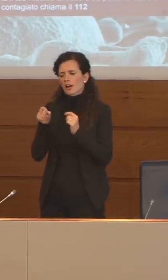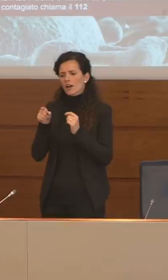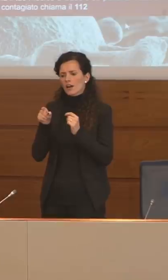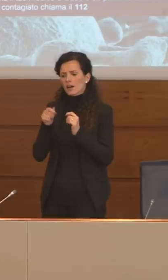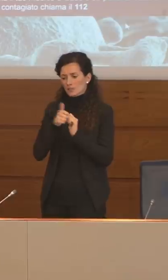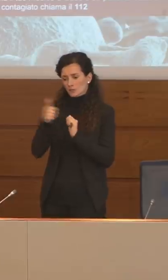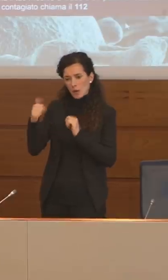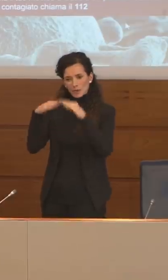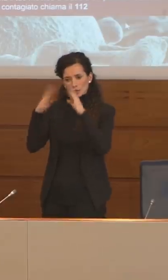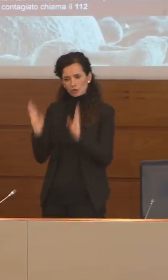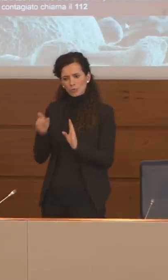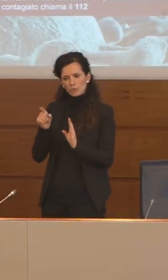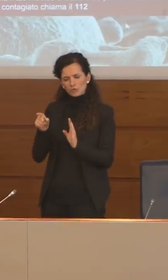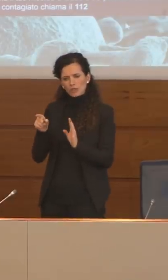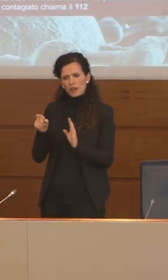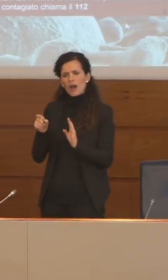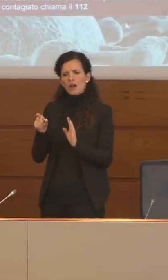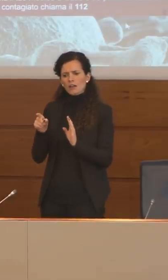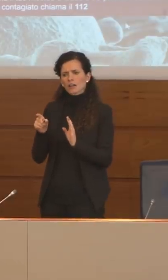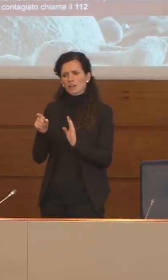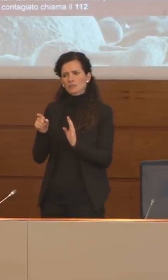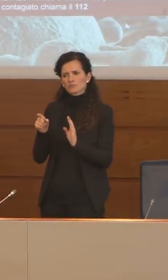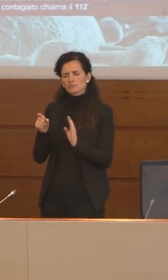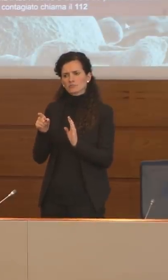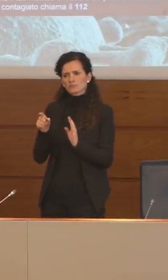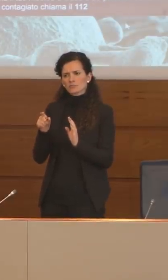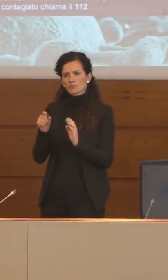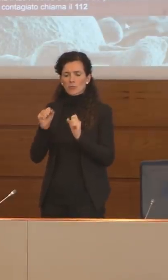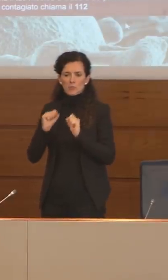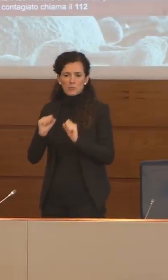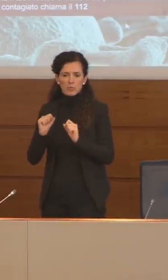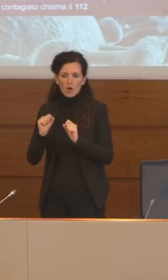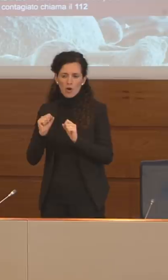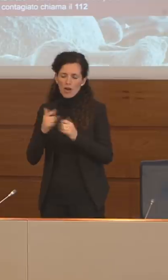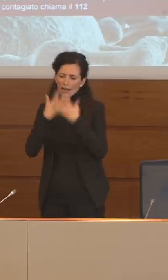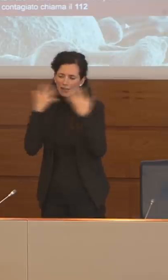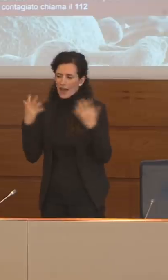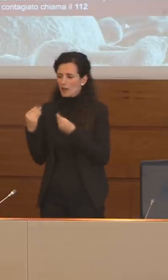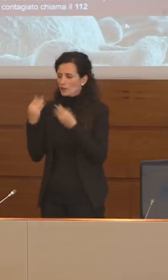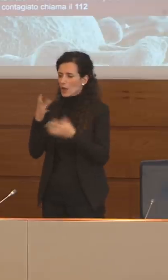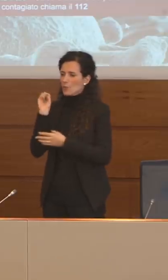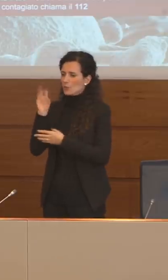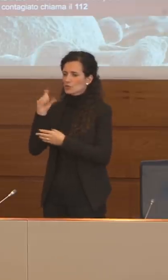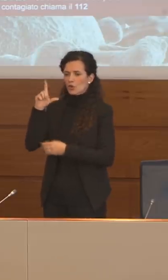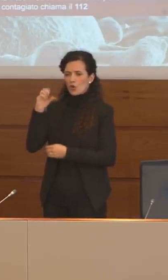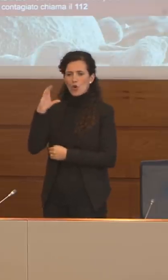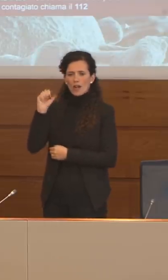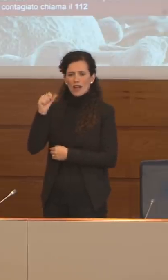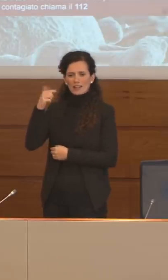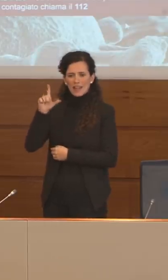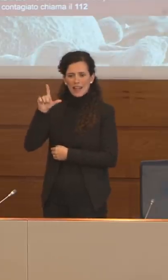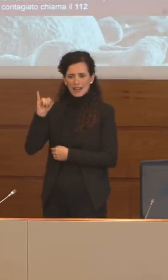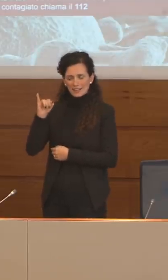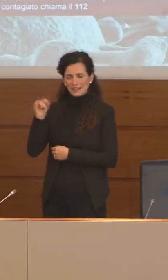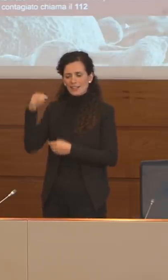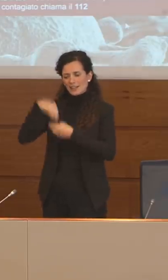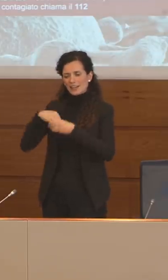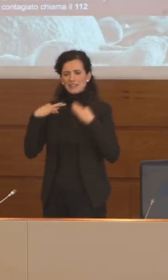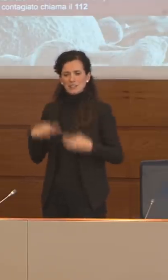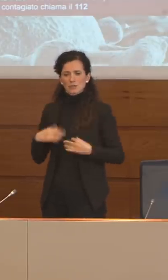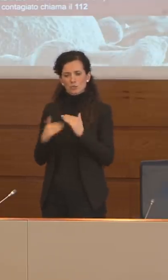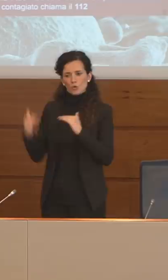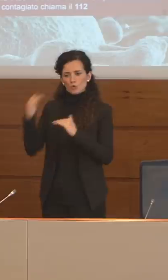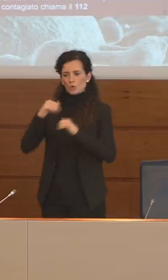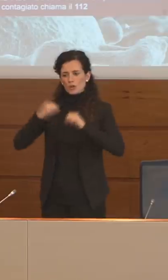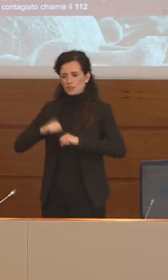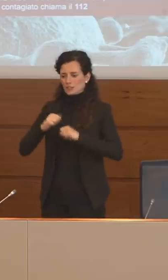poi su questo può essere più chiaro il professor franco locatelli che il presidente del consiglio superiore della sanità che ringrazio